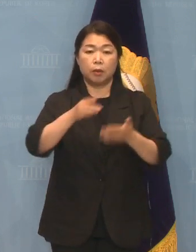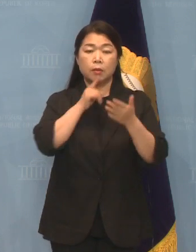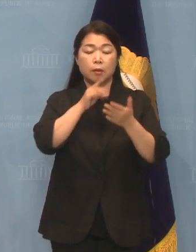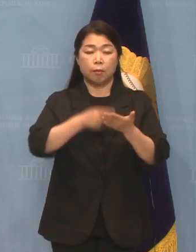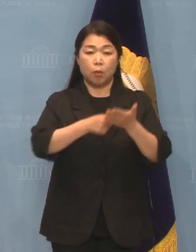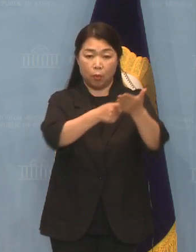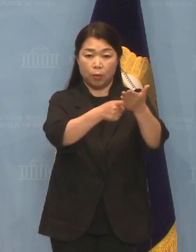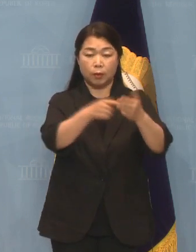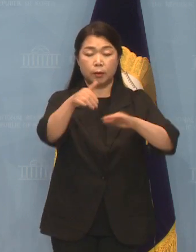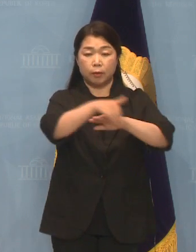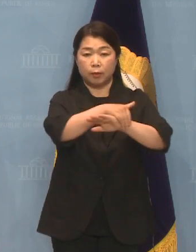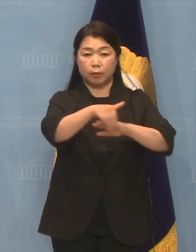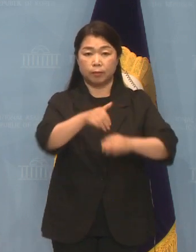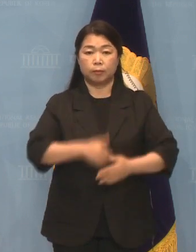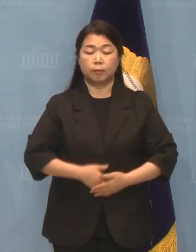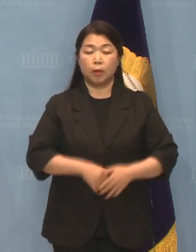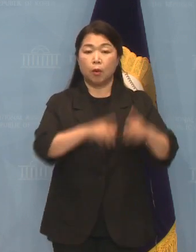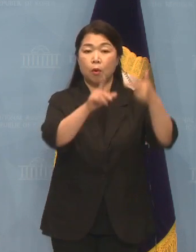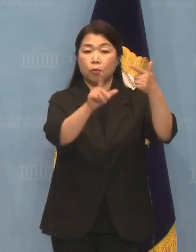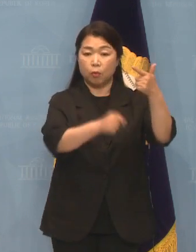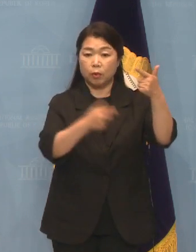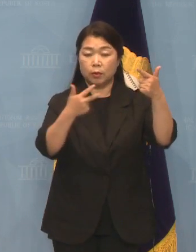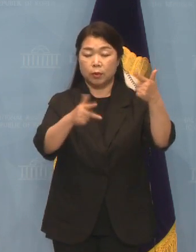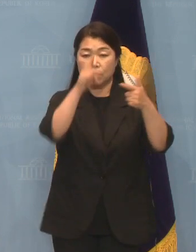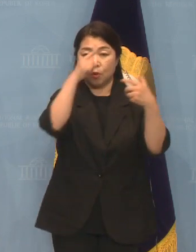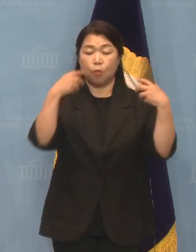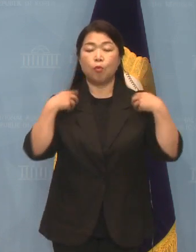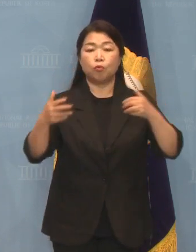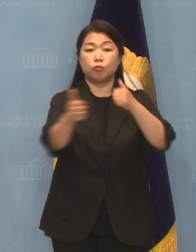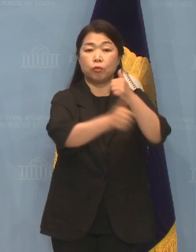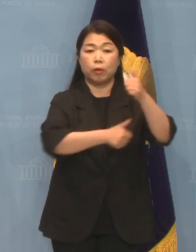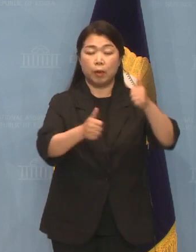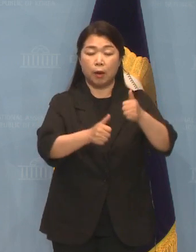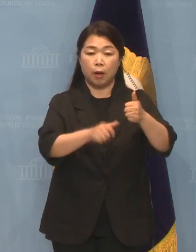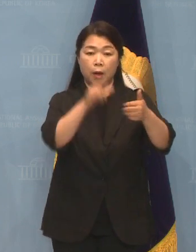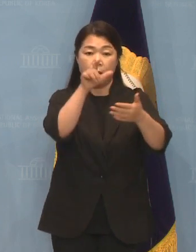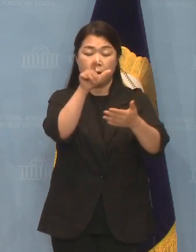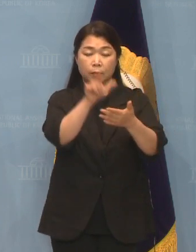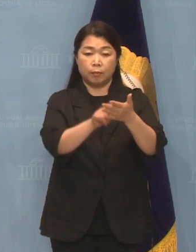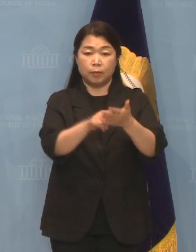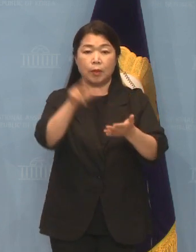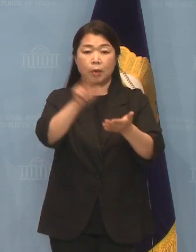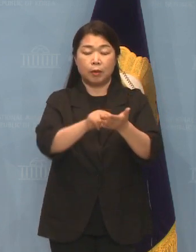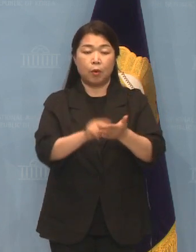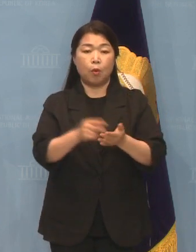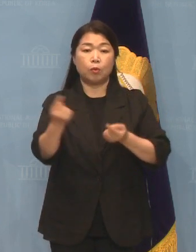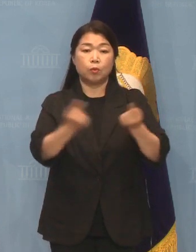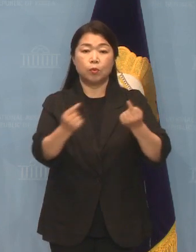예정입니다. 한편 6월 7일 정보위원회가 안건조정위원회를 열어서